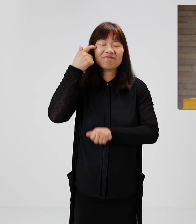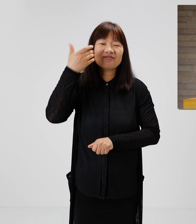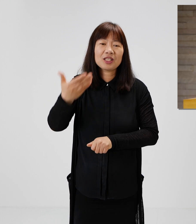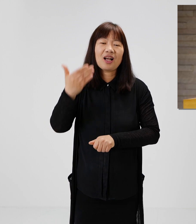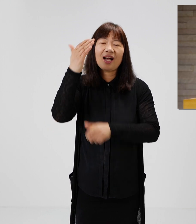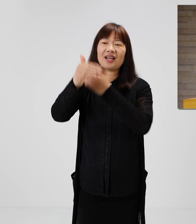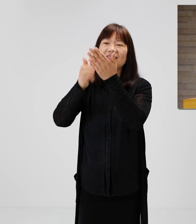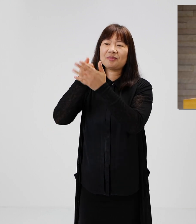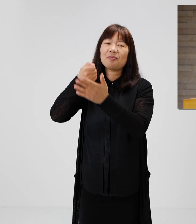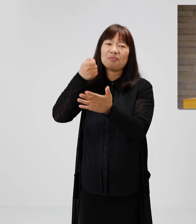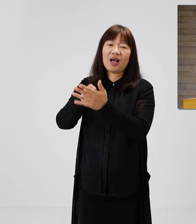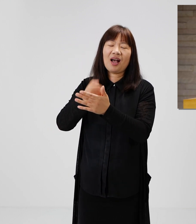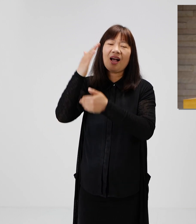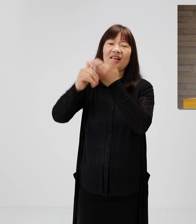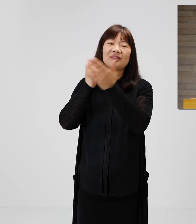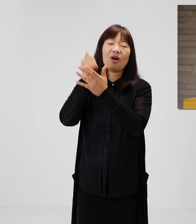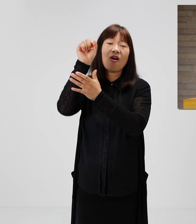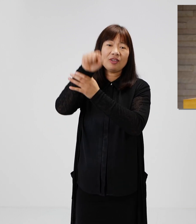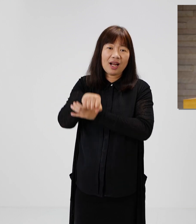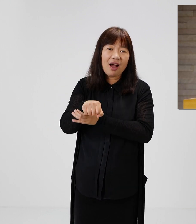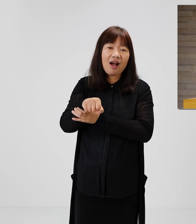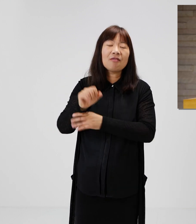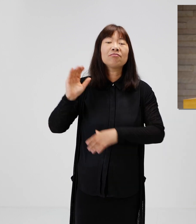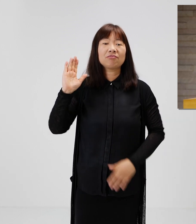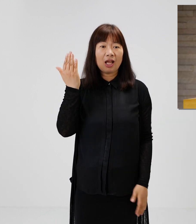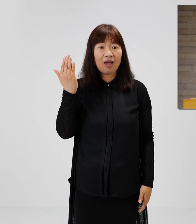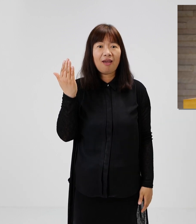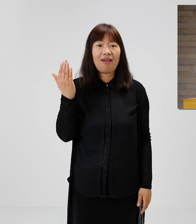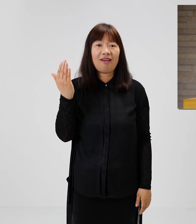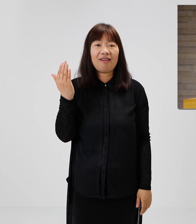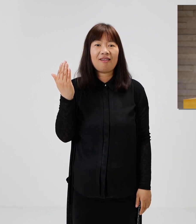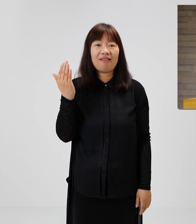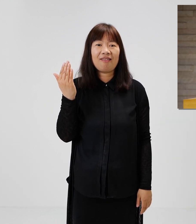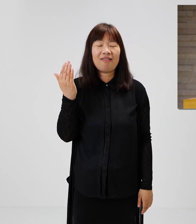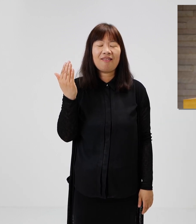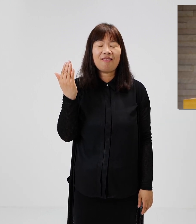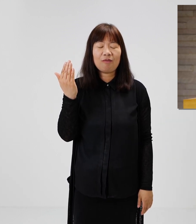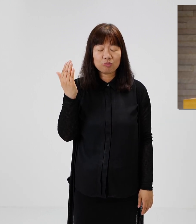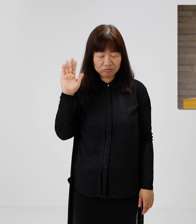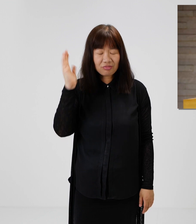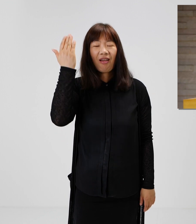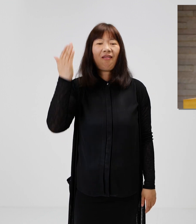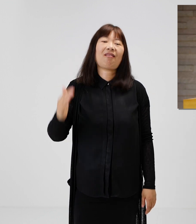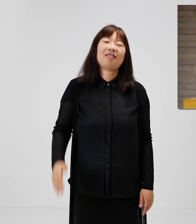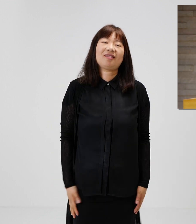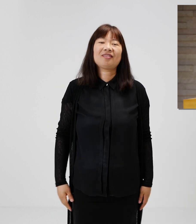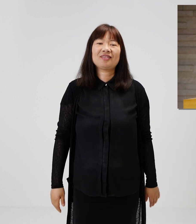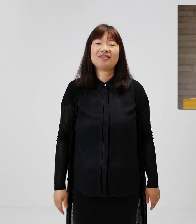하나님이 허락하시면 되는 거예요, 안 되는 거예요? 되는 거예요.